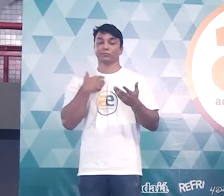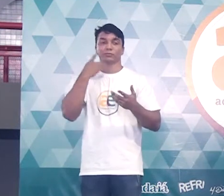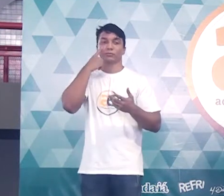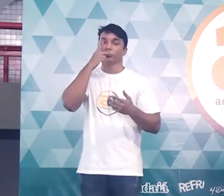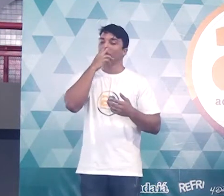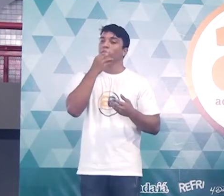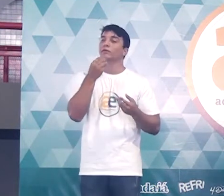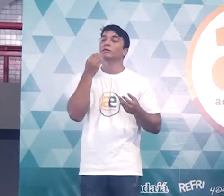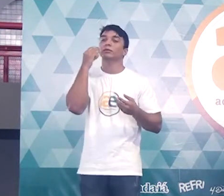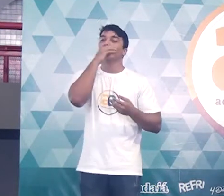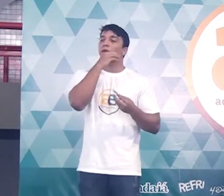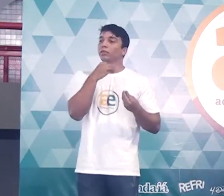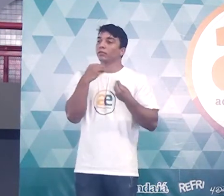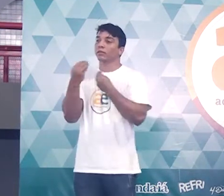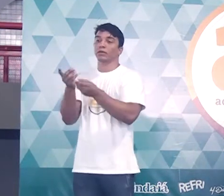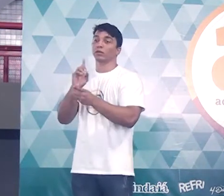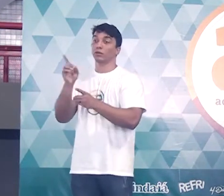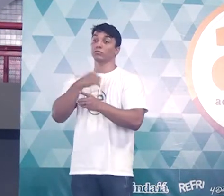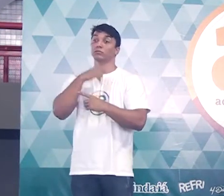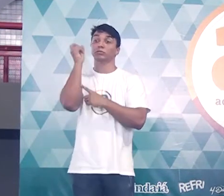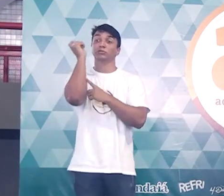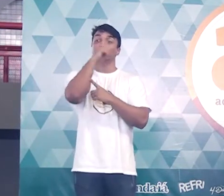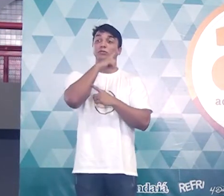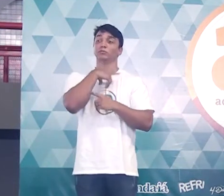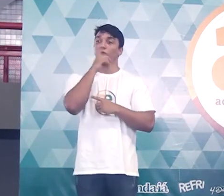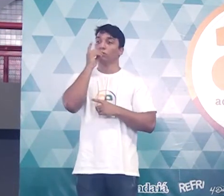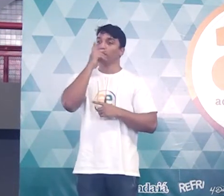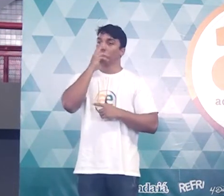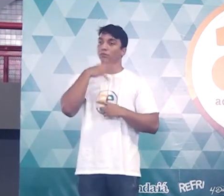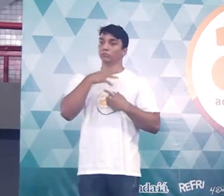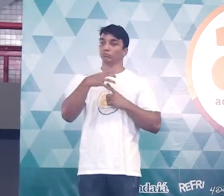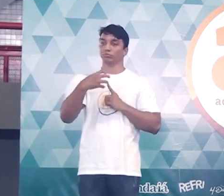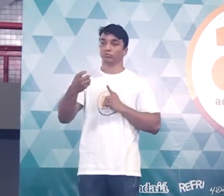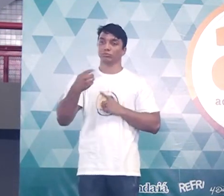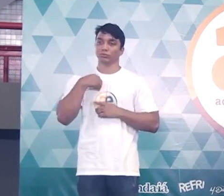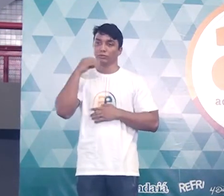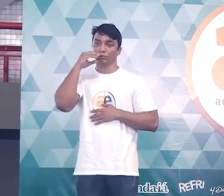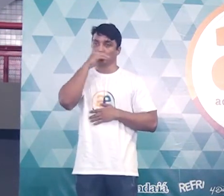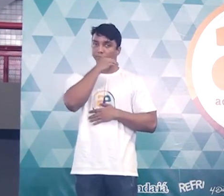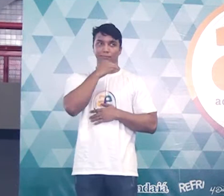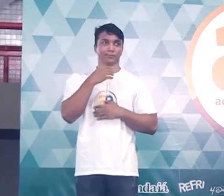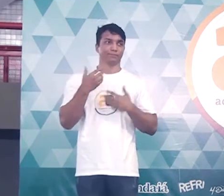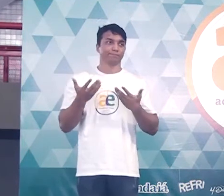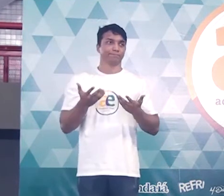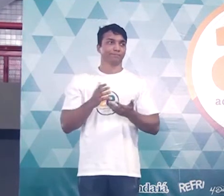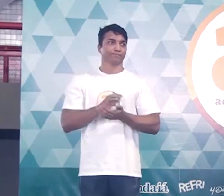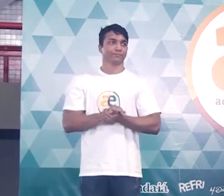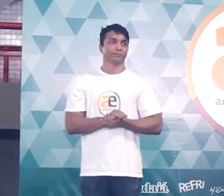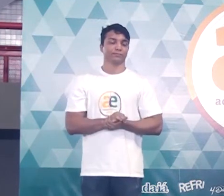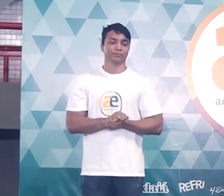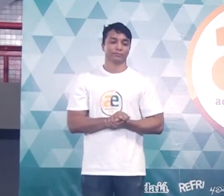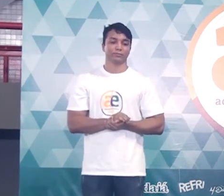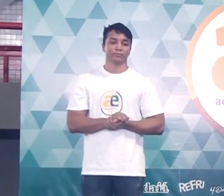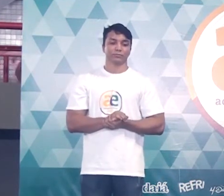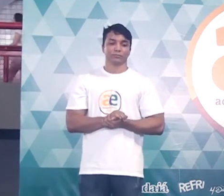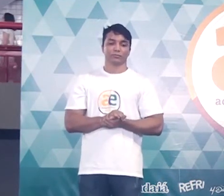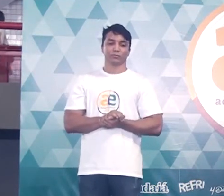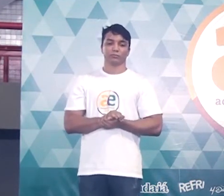não aquece. Ele dificulta a saída de calor, tá certo?